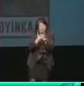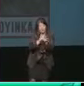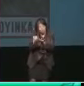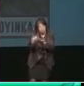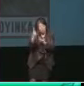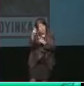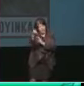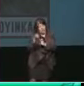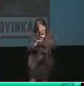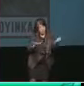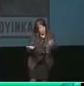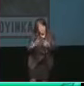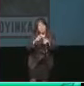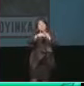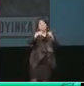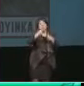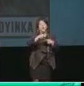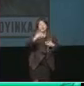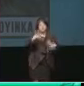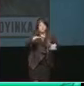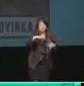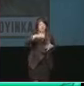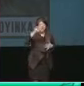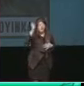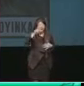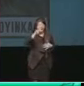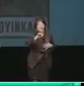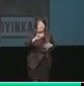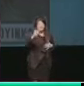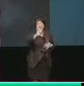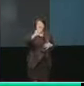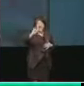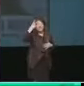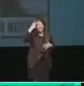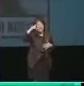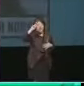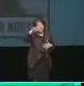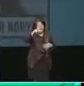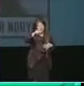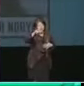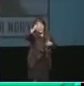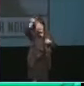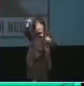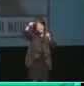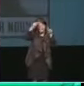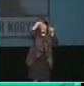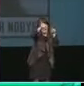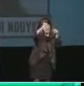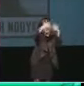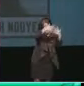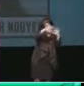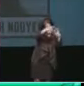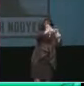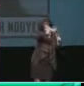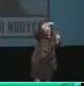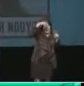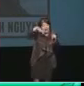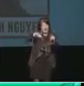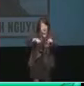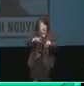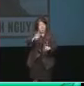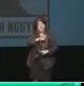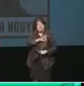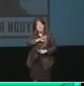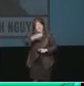Torino e poi dal Vietnam agli Stati Uniti Vietan Wyn il vincitore del premio Pulitzer con il romanzo Il Simpatizzante cioè uno degli